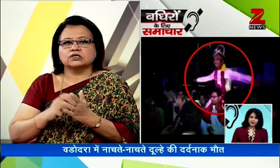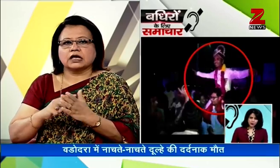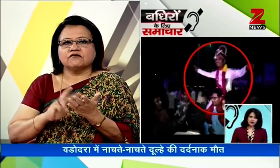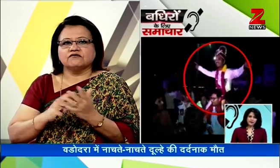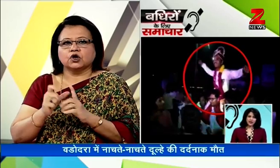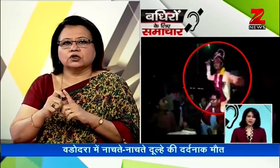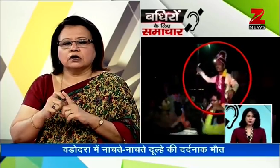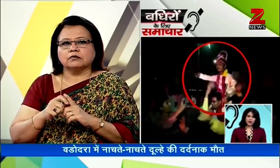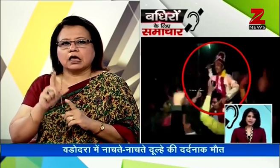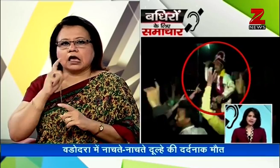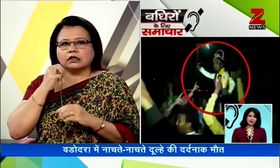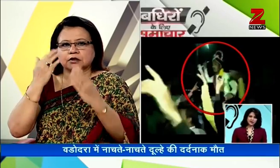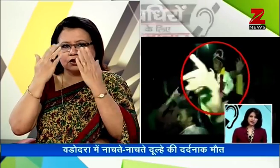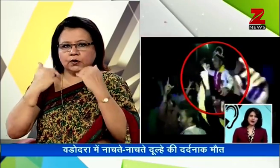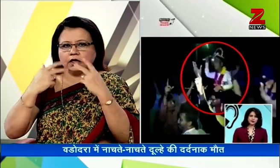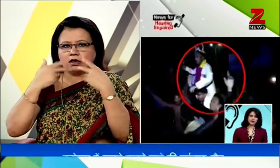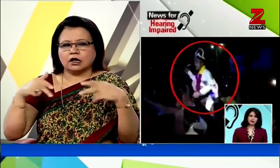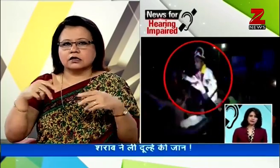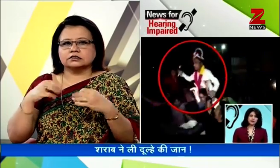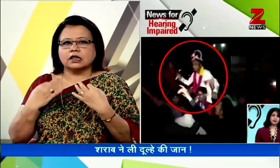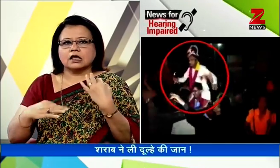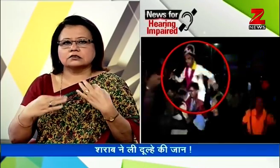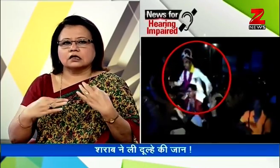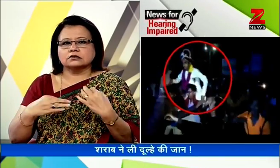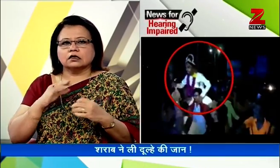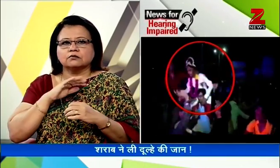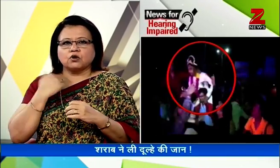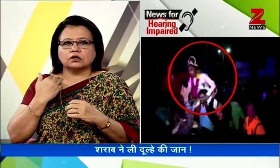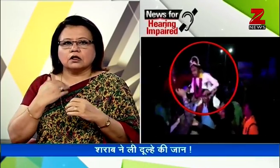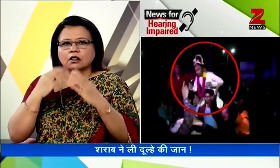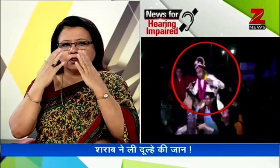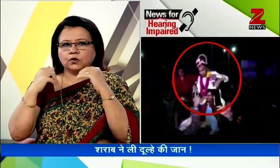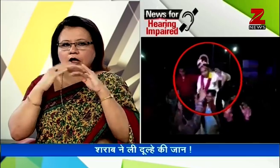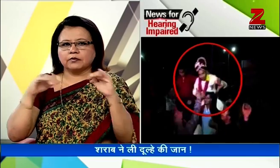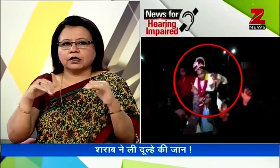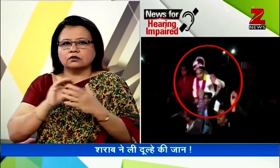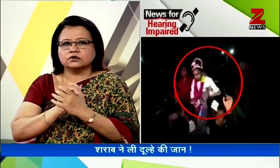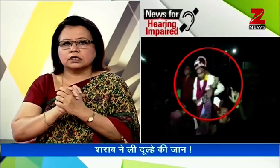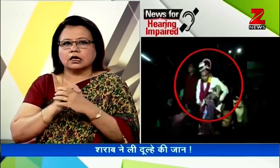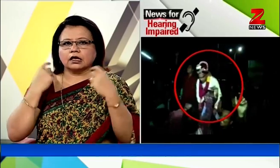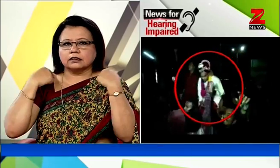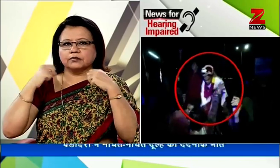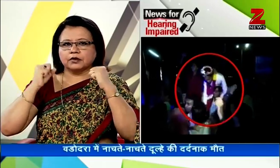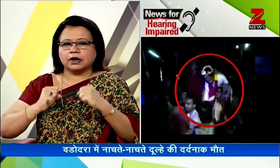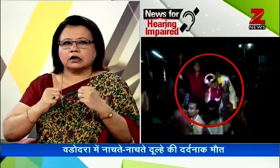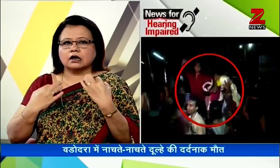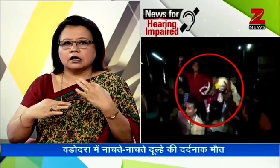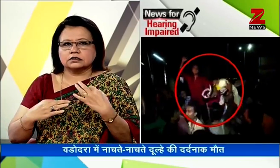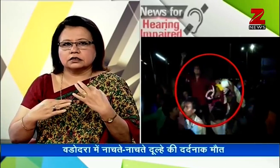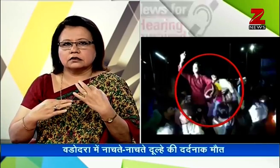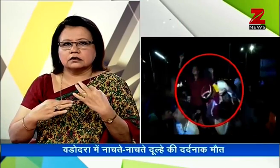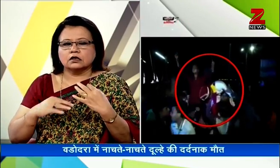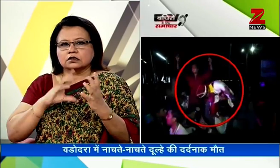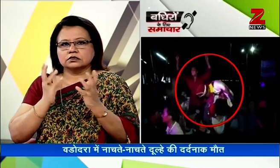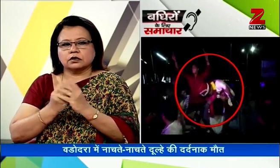गुजरात के वडोदरा में एक दूल्हे की नाचते नाचते दर्दनाक मौत हो गई। दूल्हा अपने दोस्त के कंधे पर बैठकर डांस कर रहा